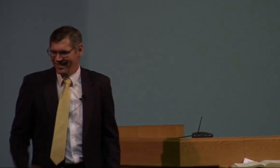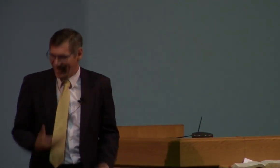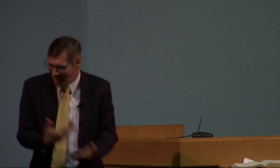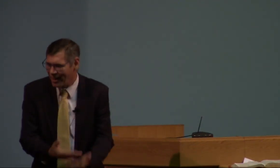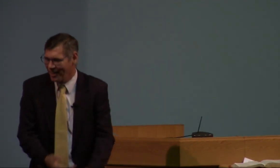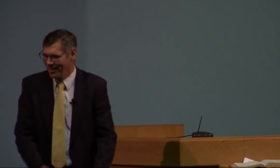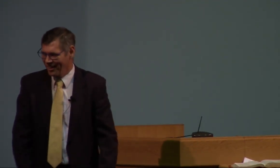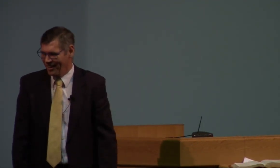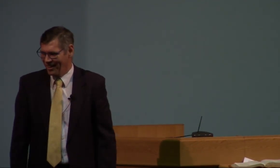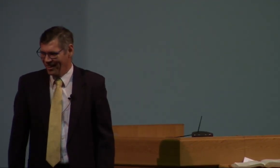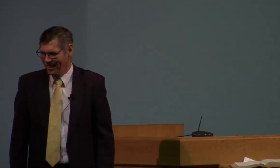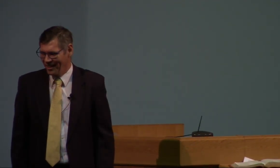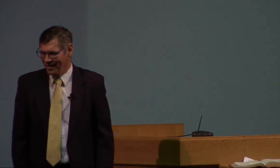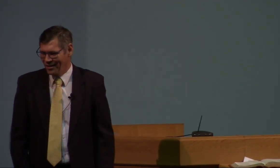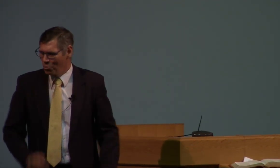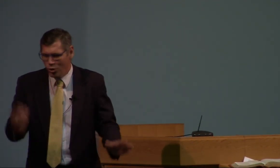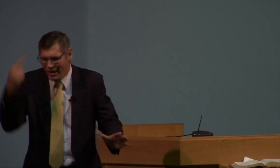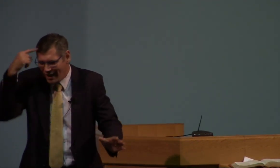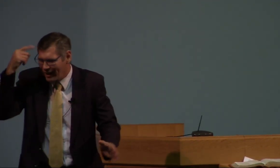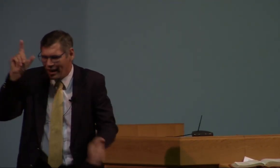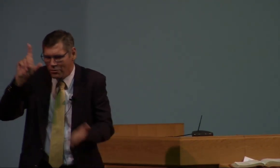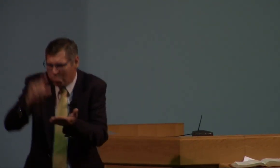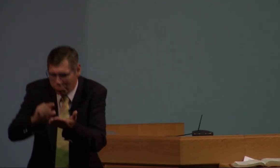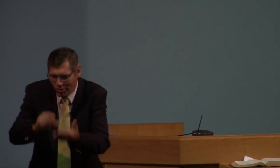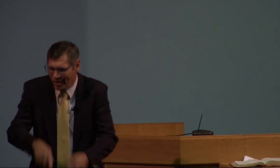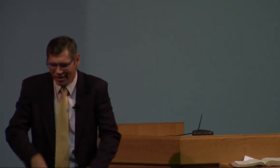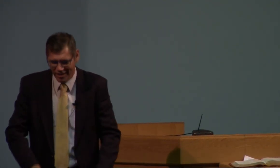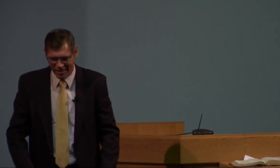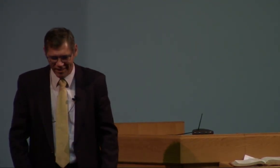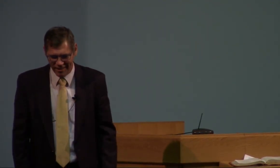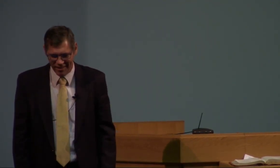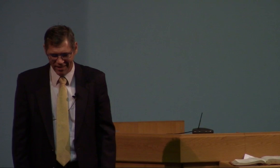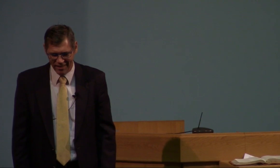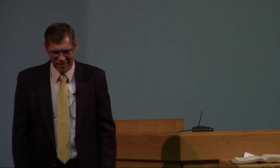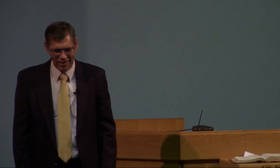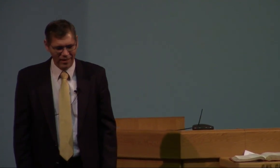kan. Moenie dink jy nie.